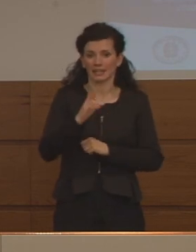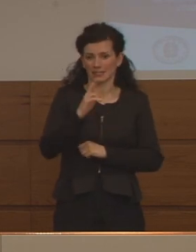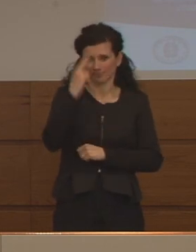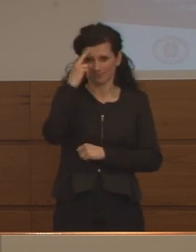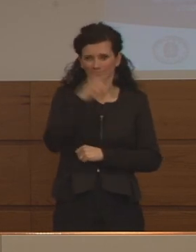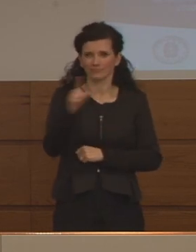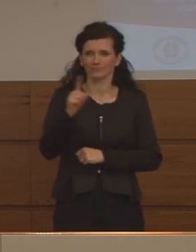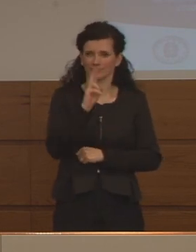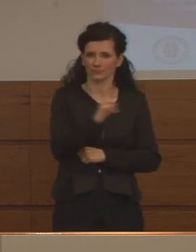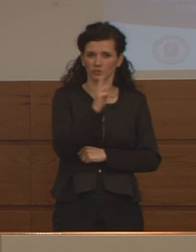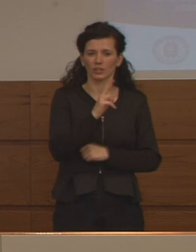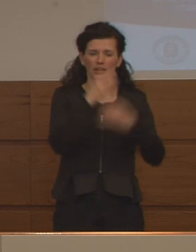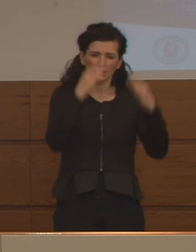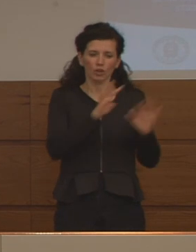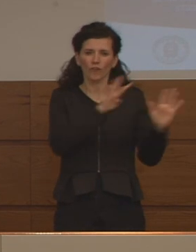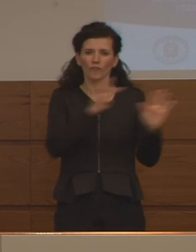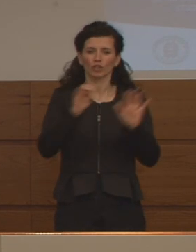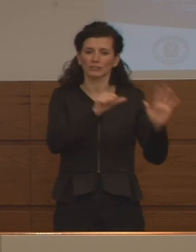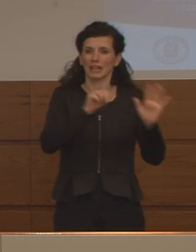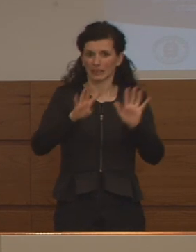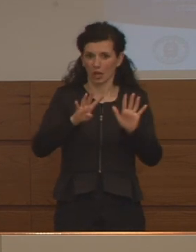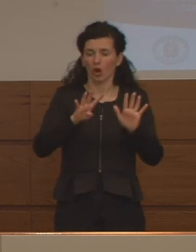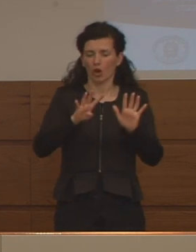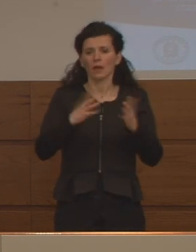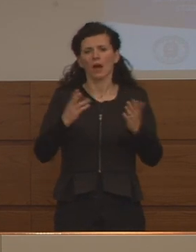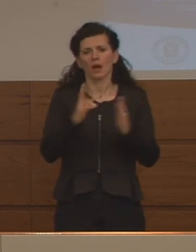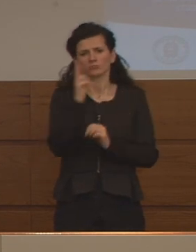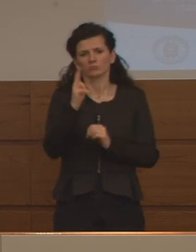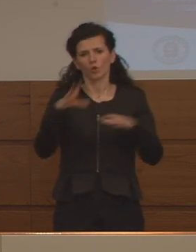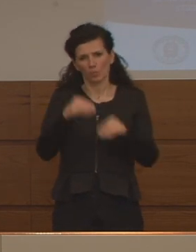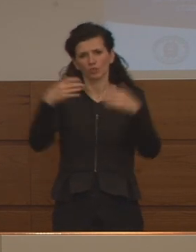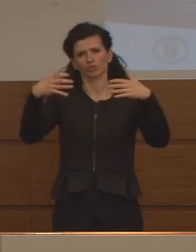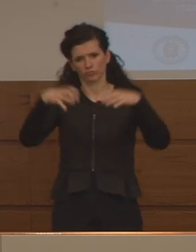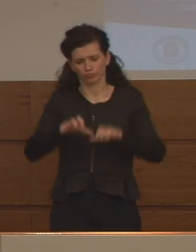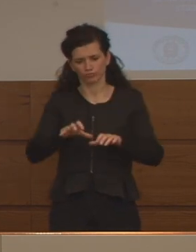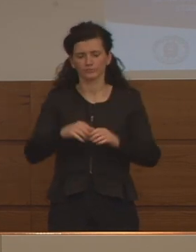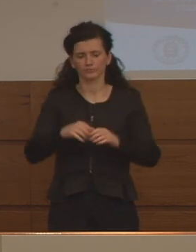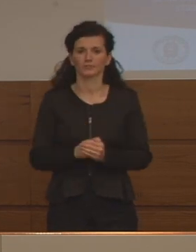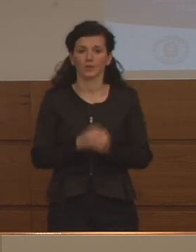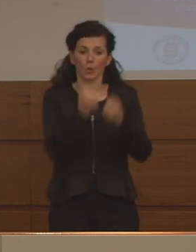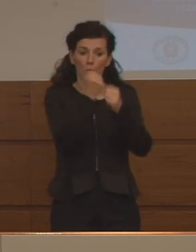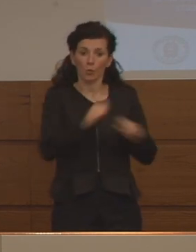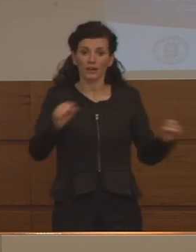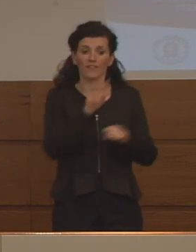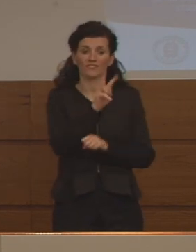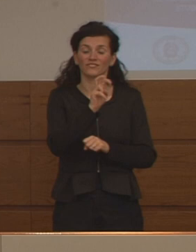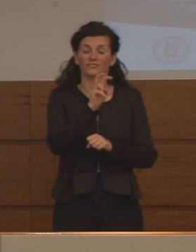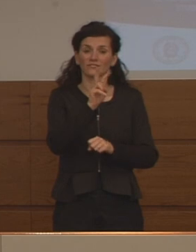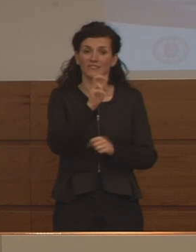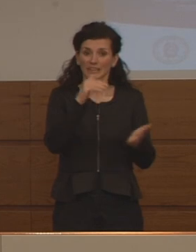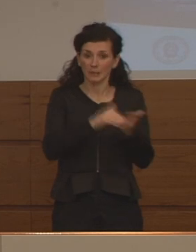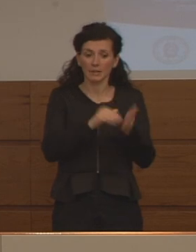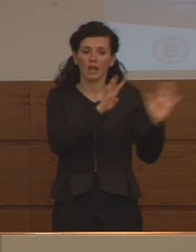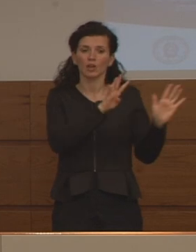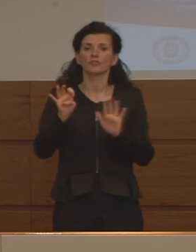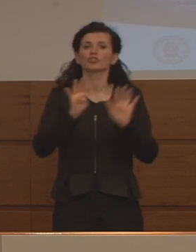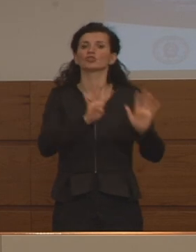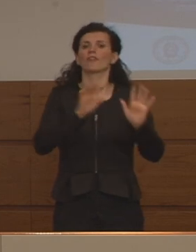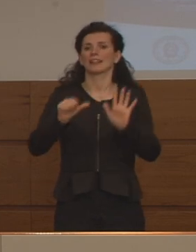l'esattezza 969 il totale dei guariti e di 20996